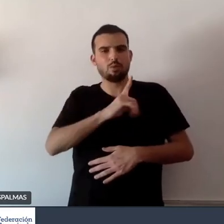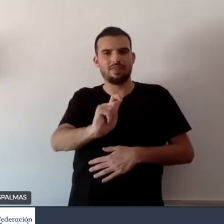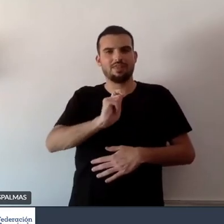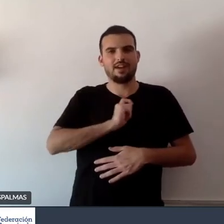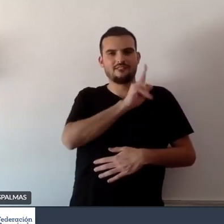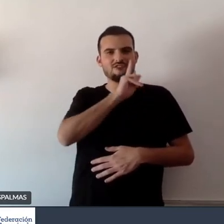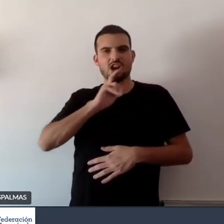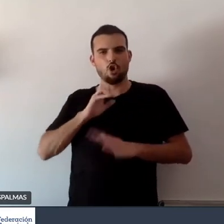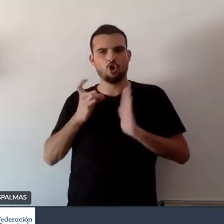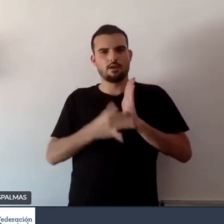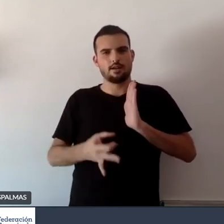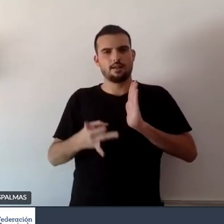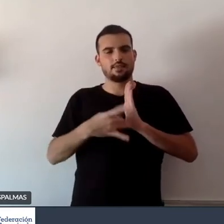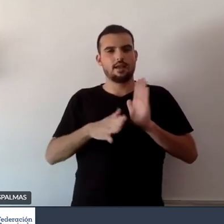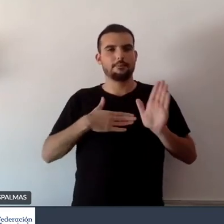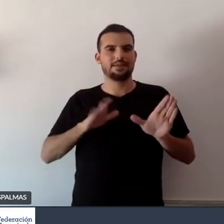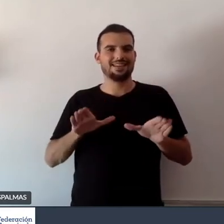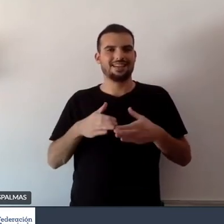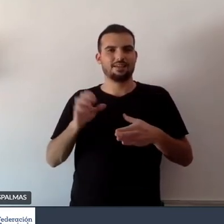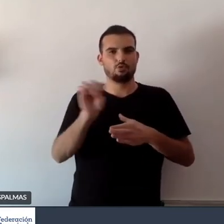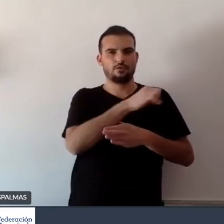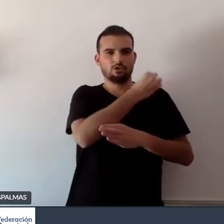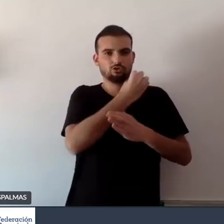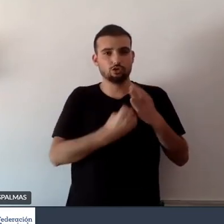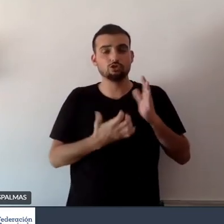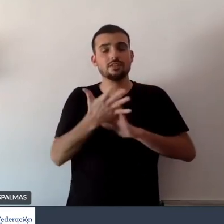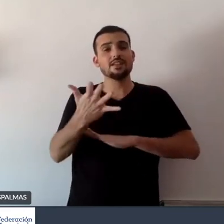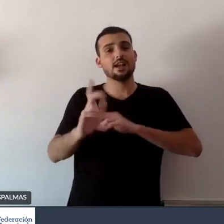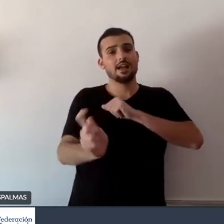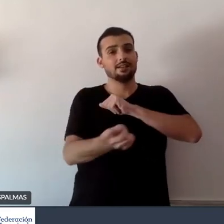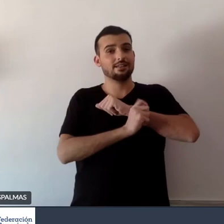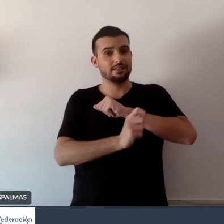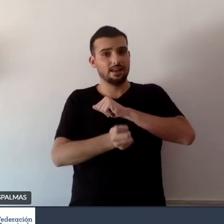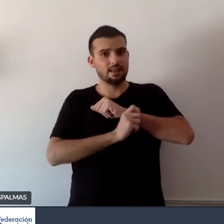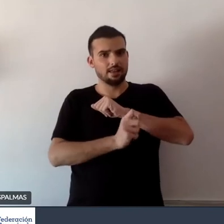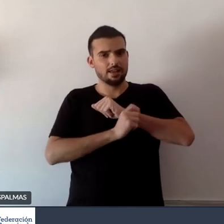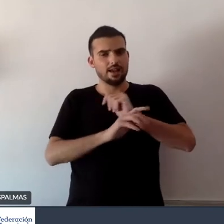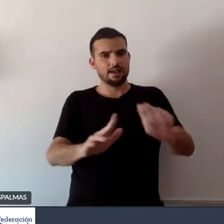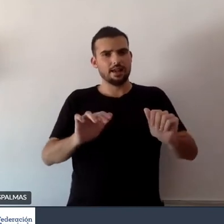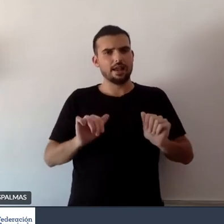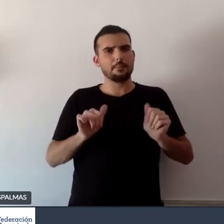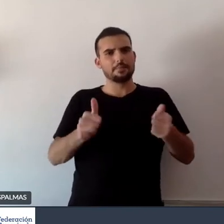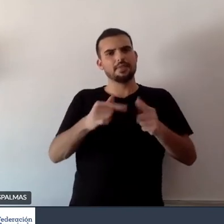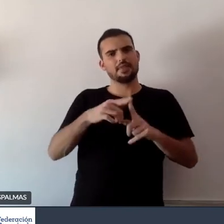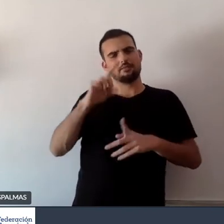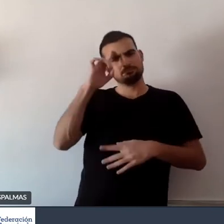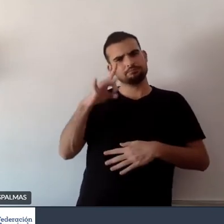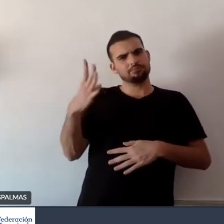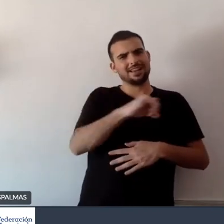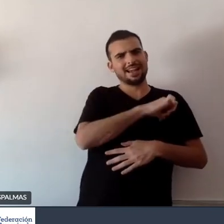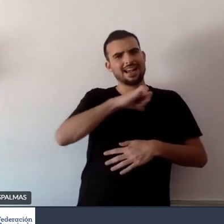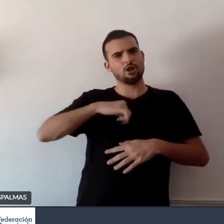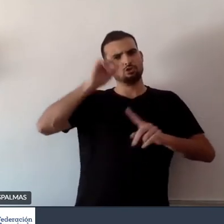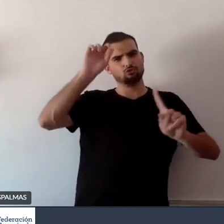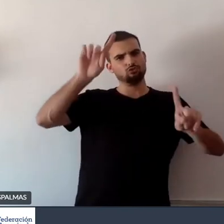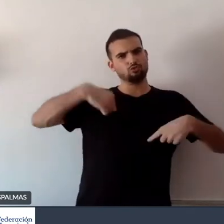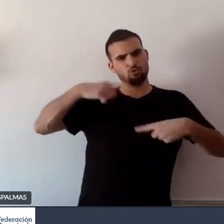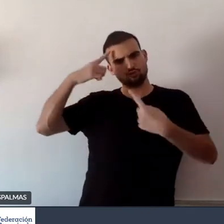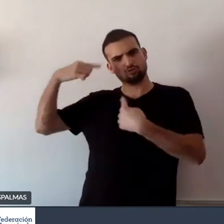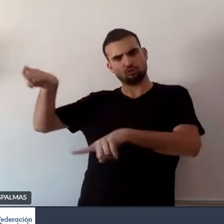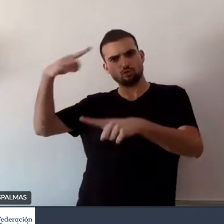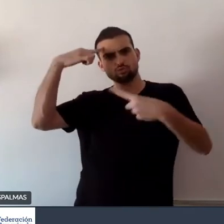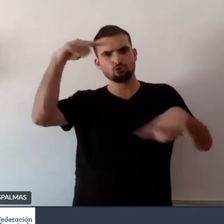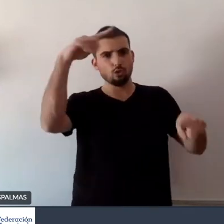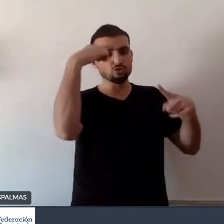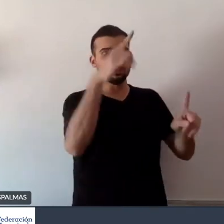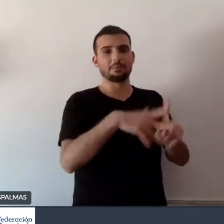jugadas que forman parte o que parten, mejor dicho, de la iniciativa individual de los jugadores, basadas en su talento,